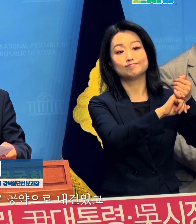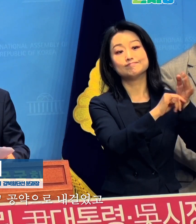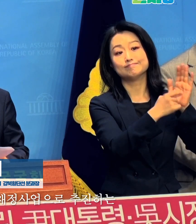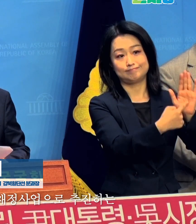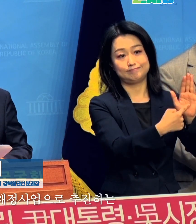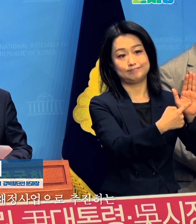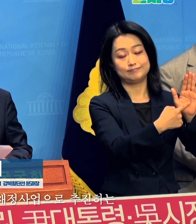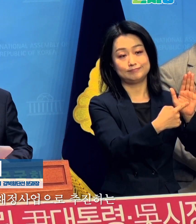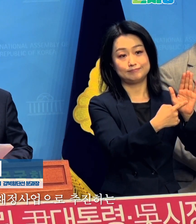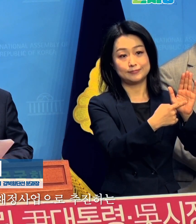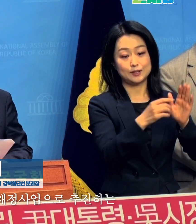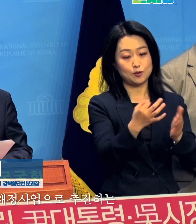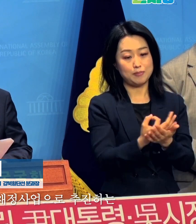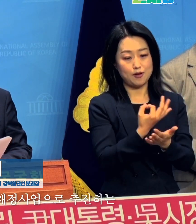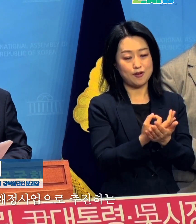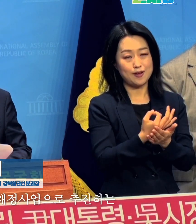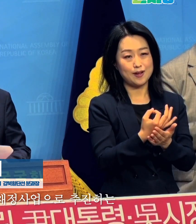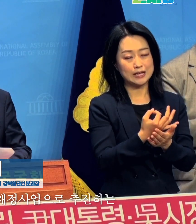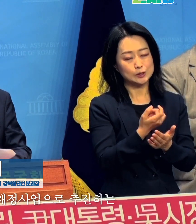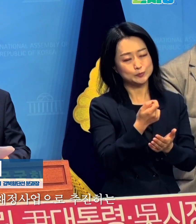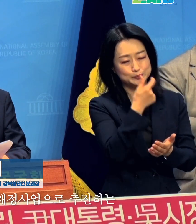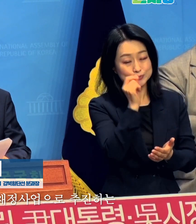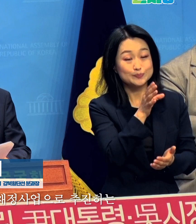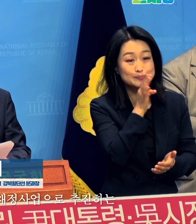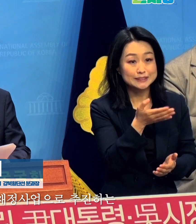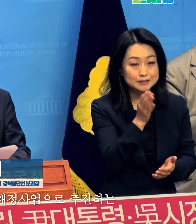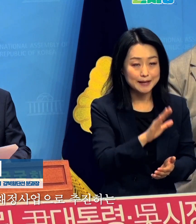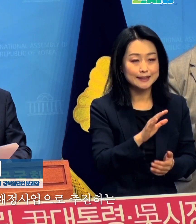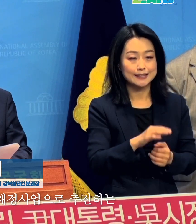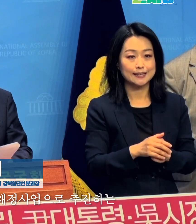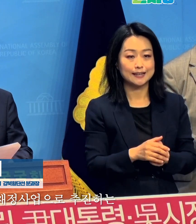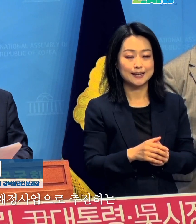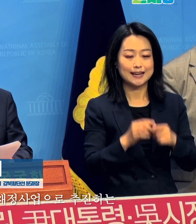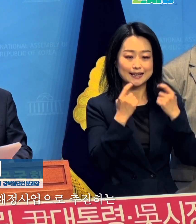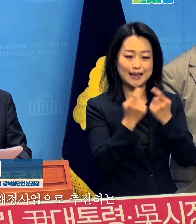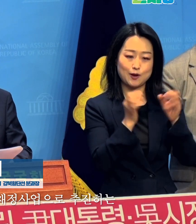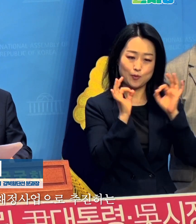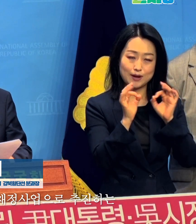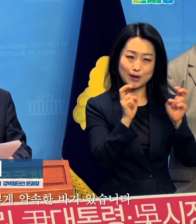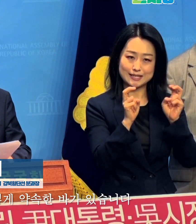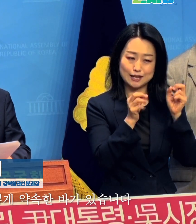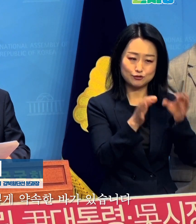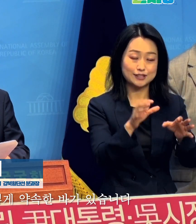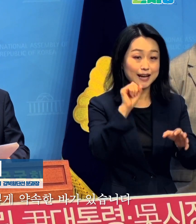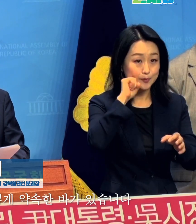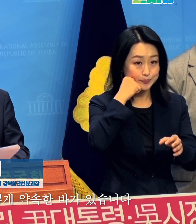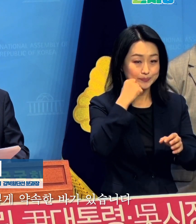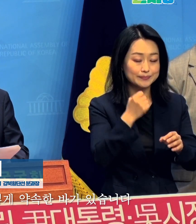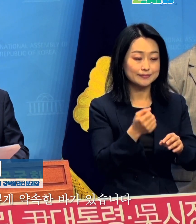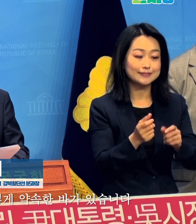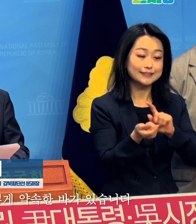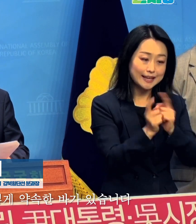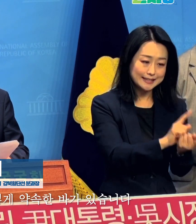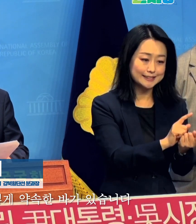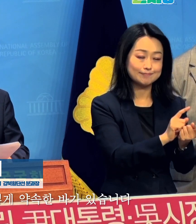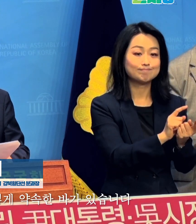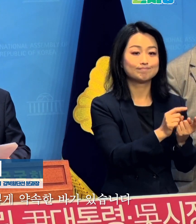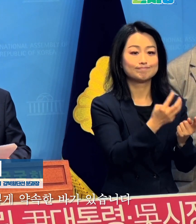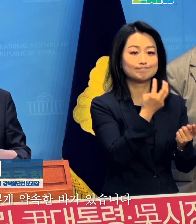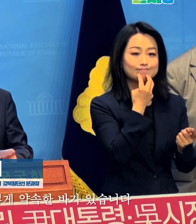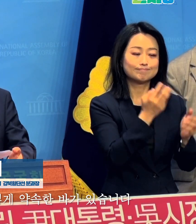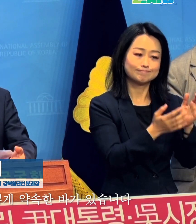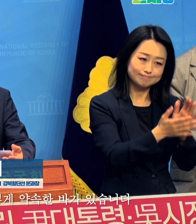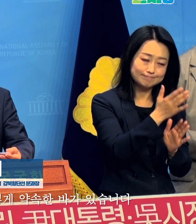내걸었고 경제성이 낮아서 민자가 아닌 재정사업으로 추진하는 경전철 사업들을